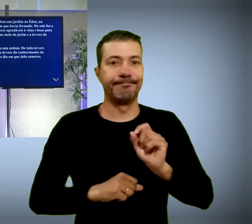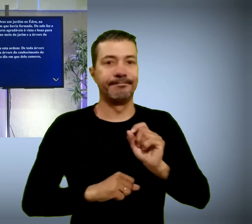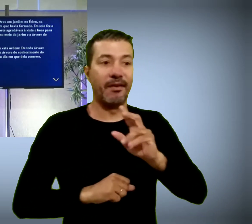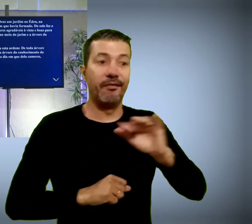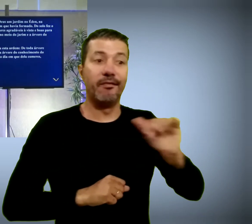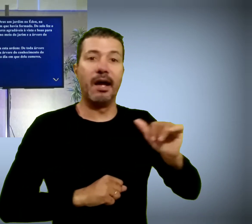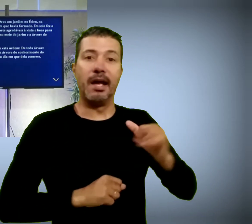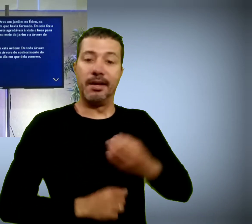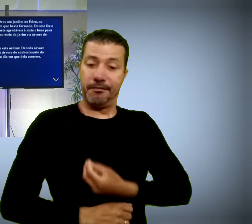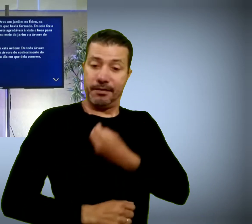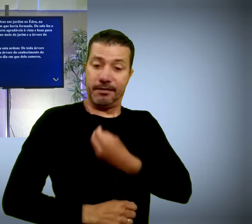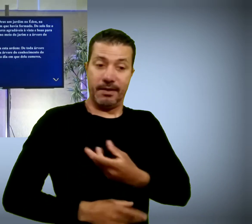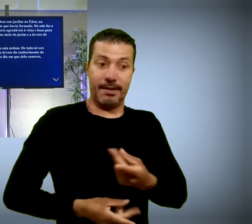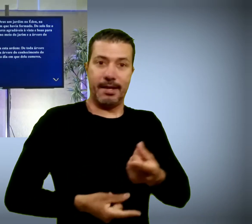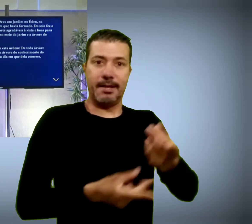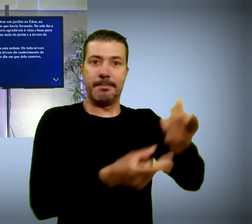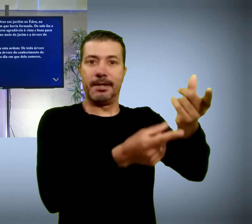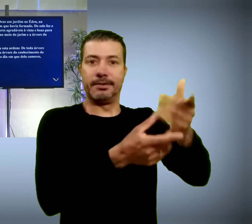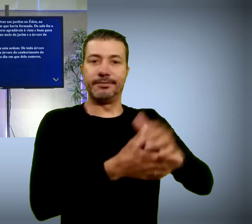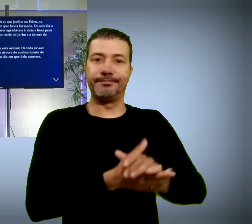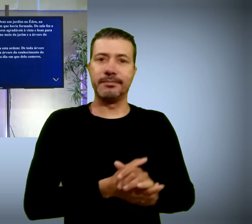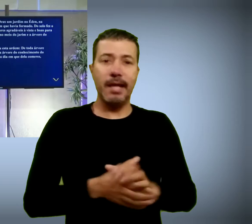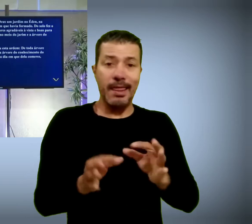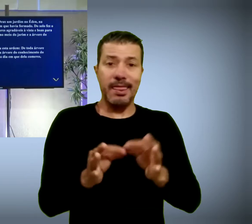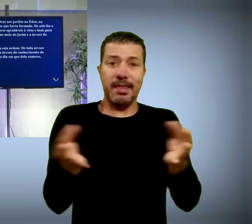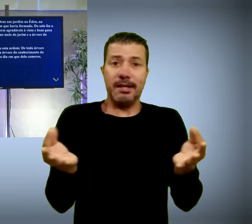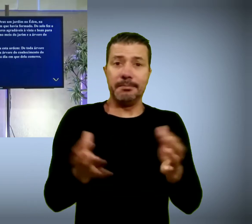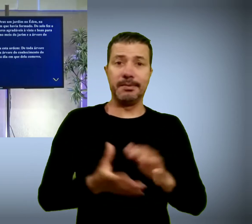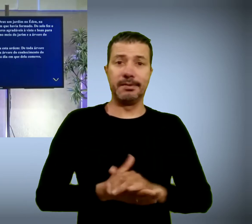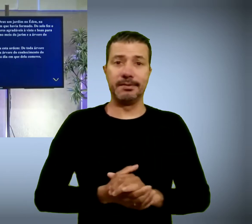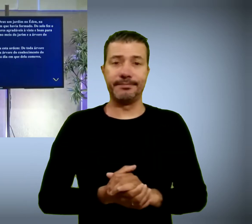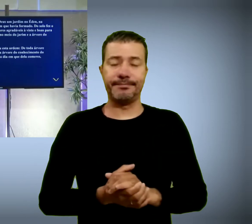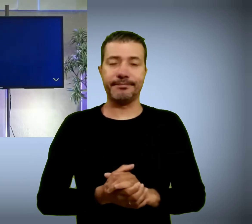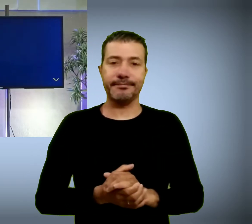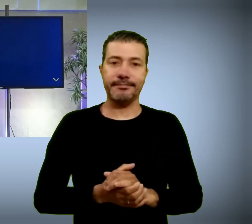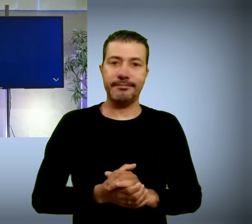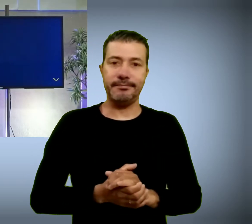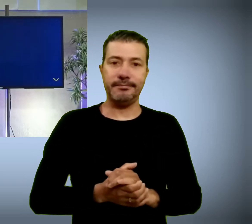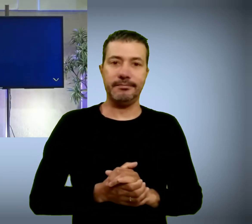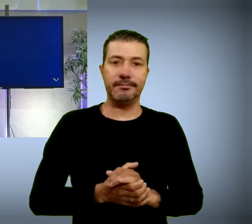vão viver para sempre. É simples assim.